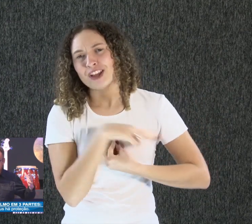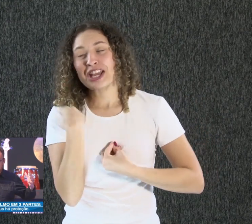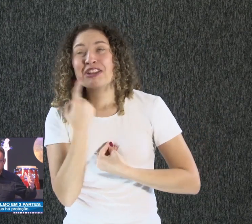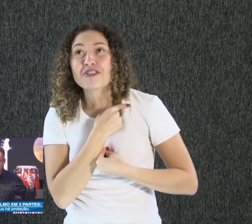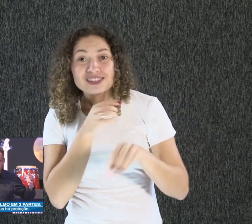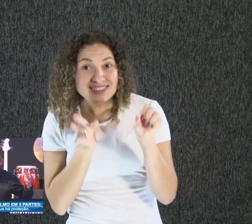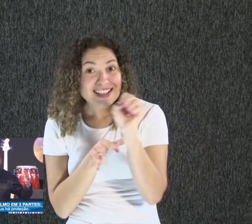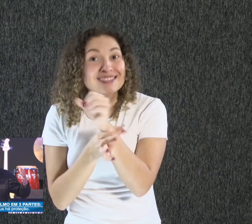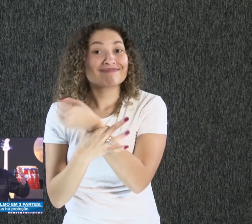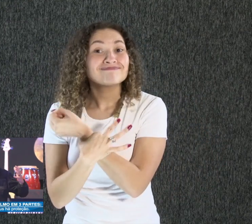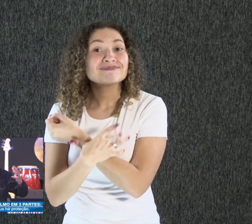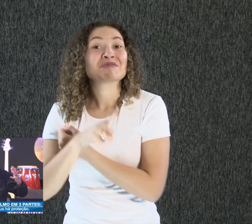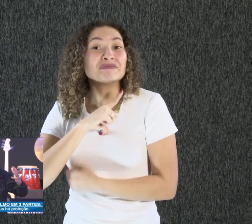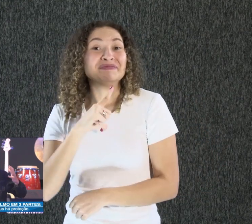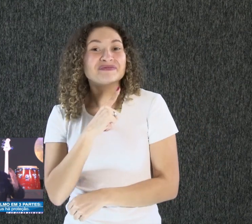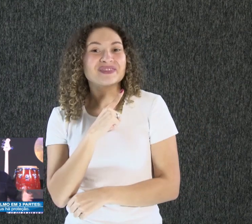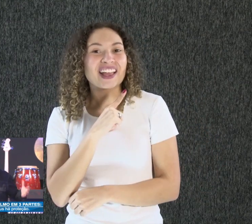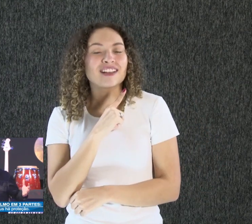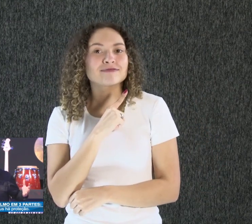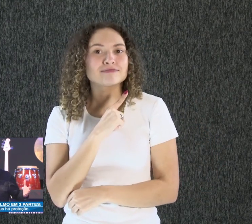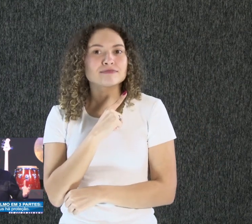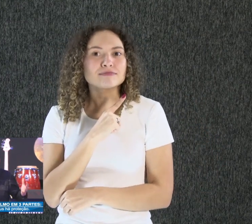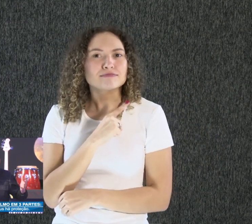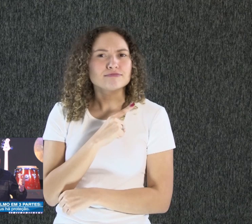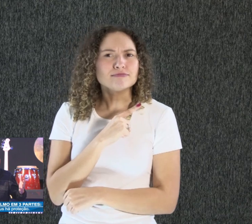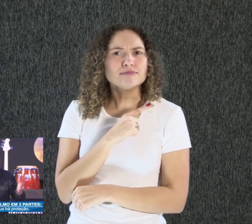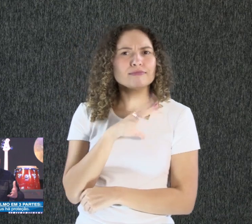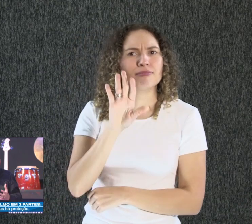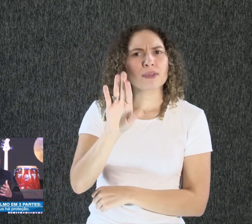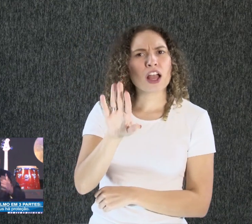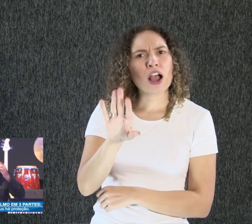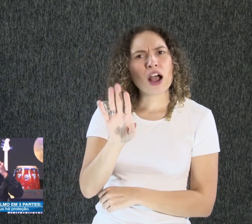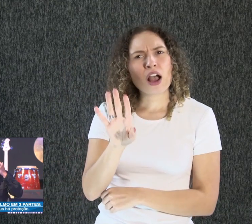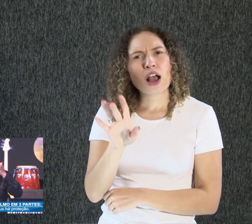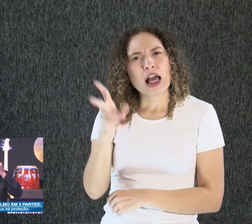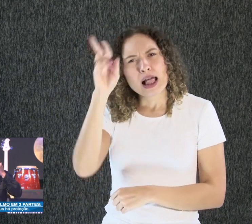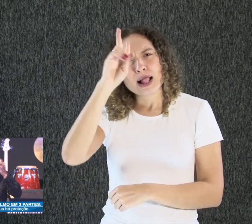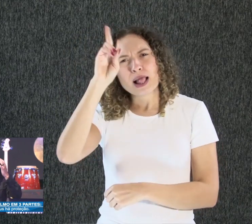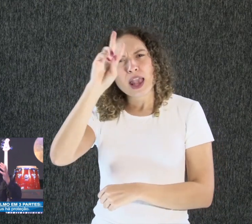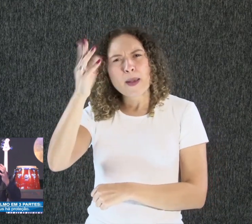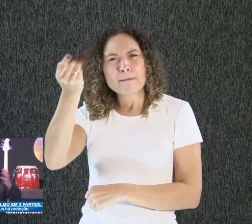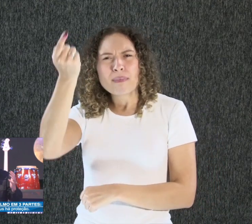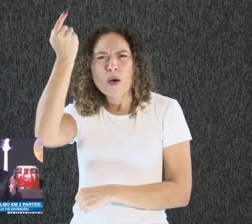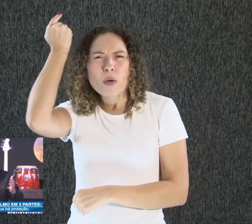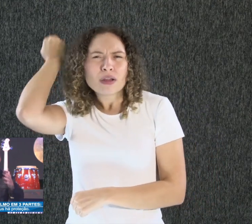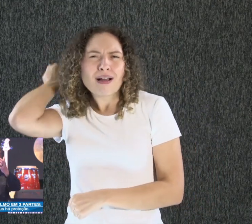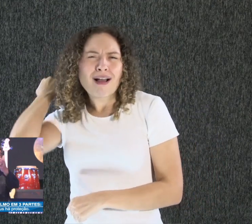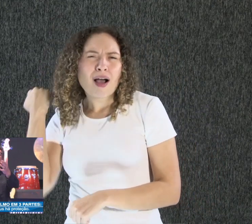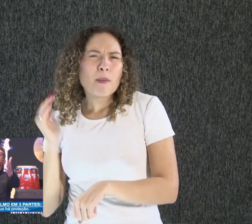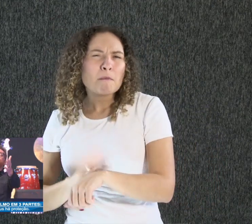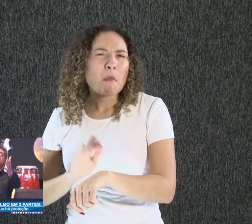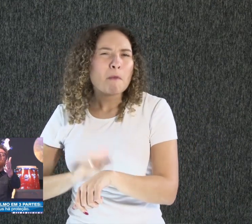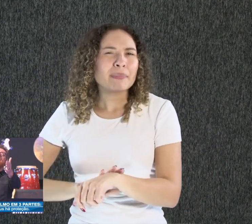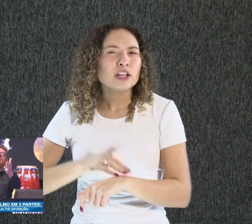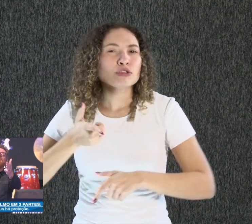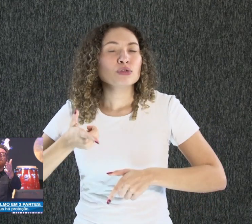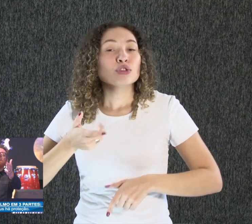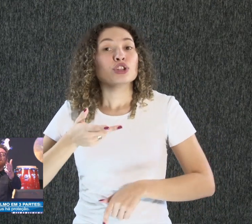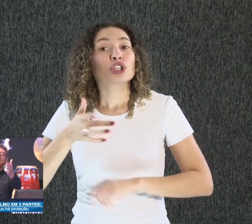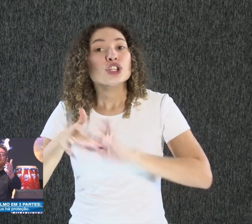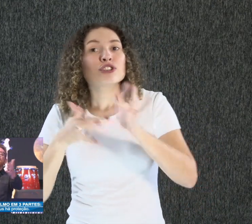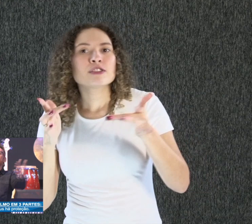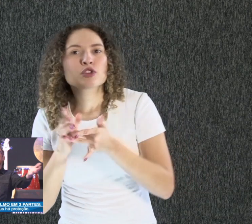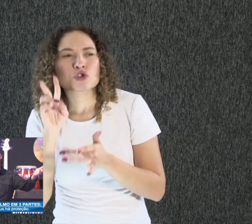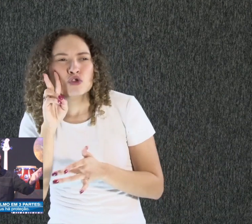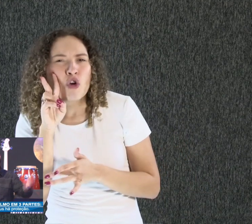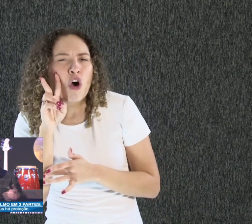suas asas, nós estamos seguros. Veja, gente, esse texto nos faz lembrar daquele momento que Jesus estava olhando para Jerusalém.